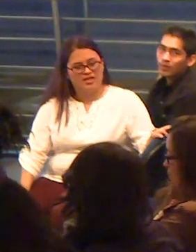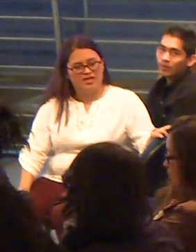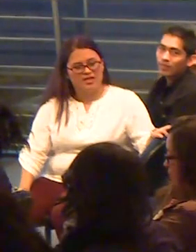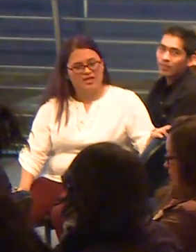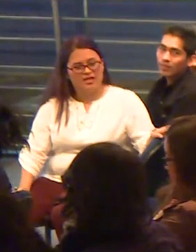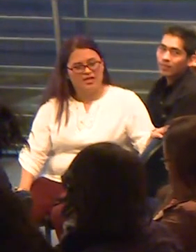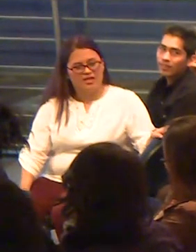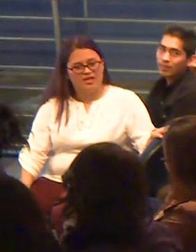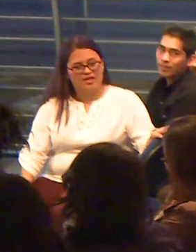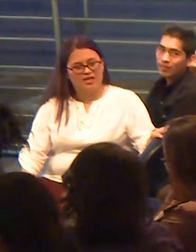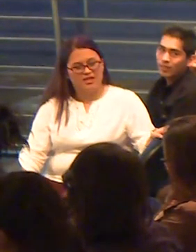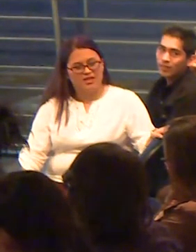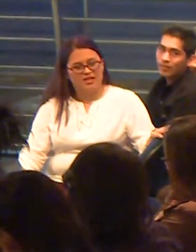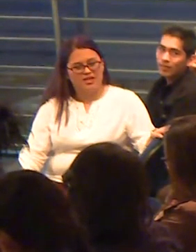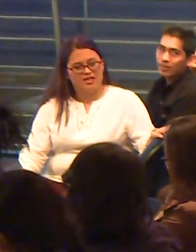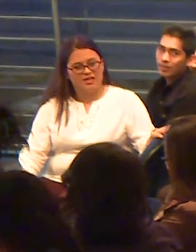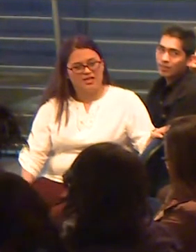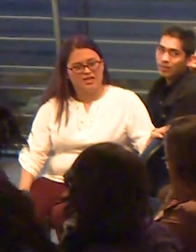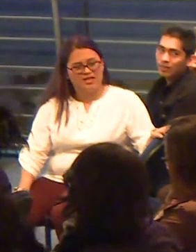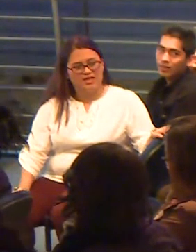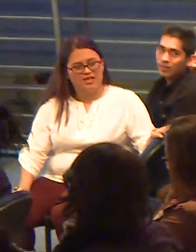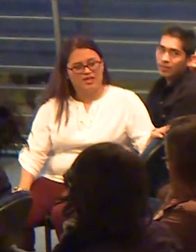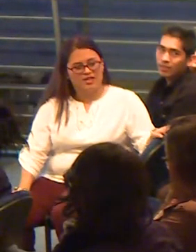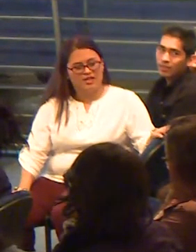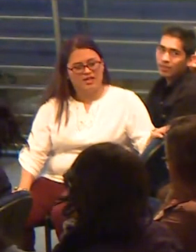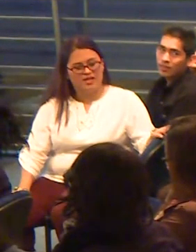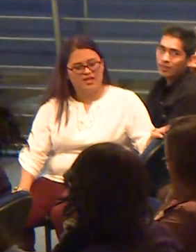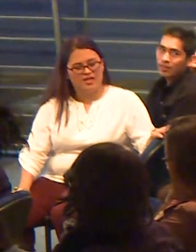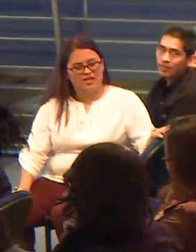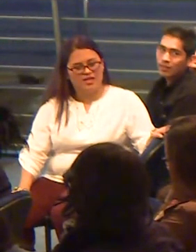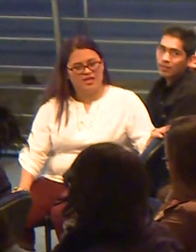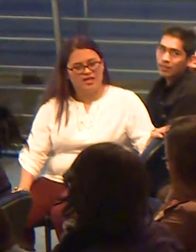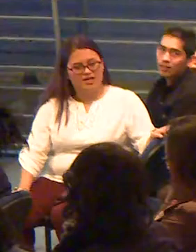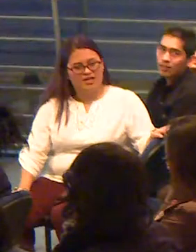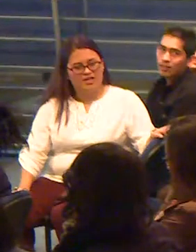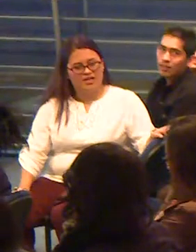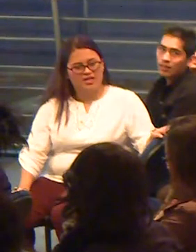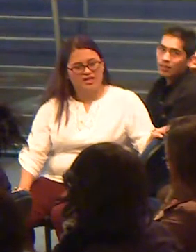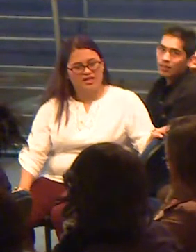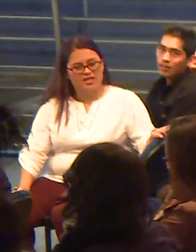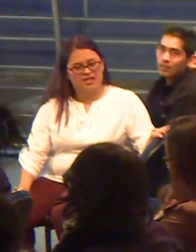producto concreto que es el arte. Entonces yo pienso que sí,